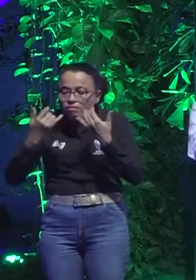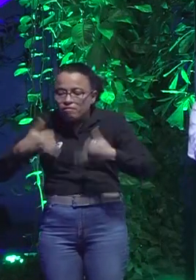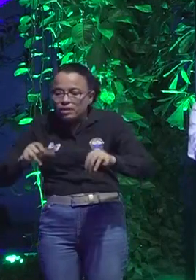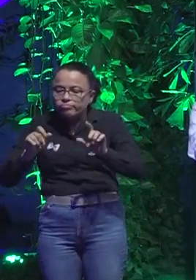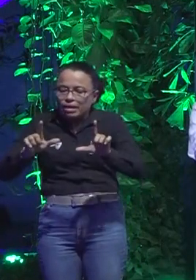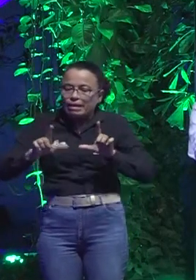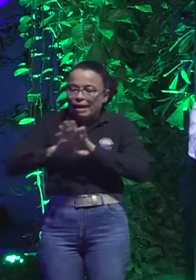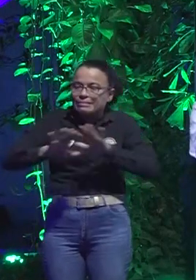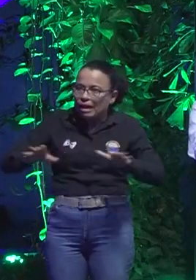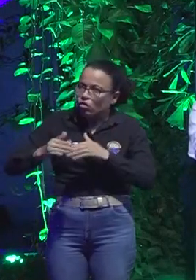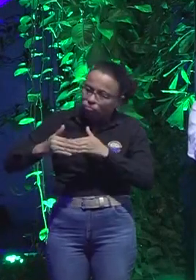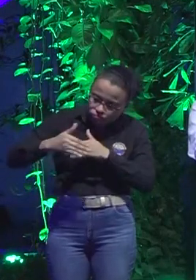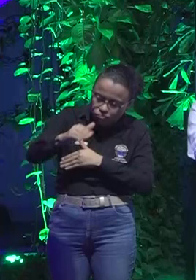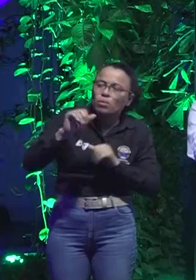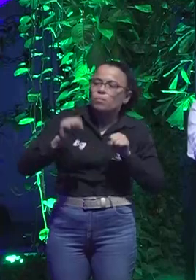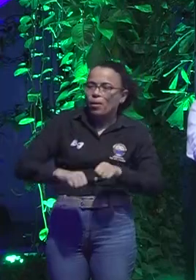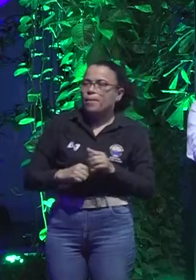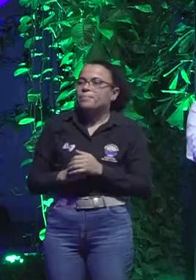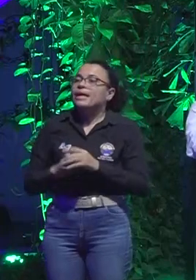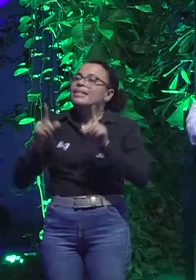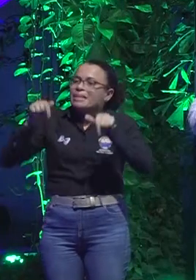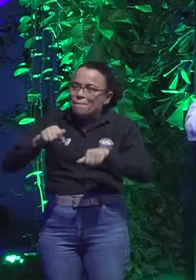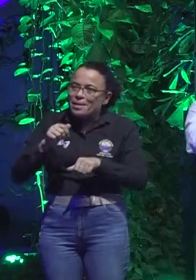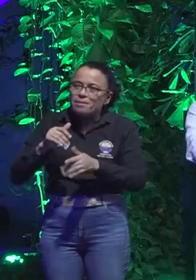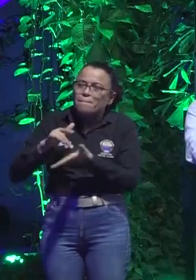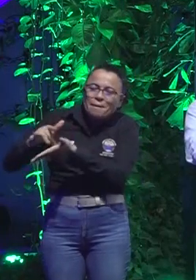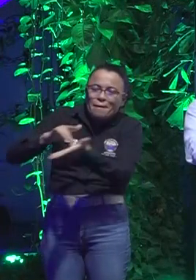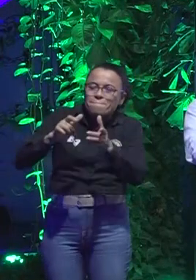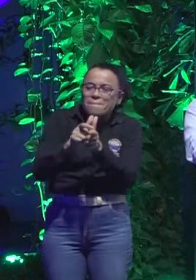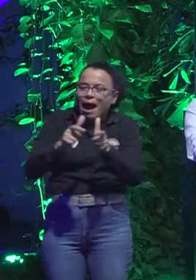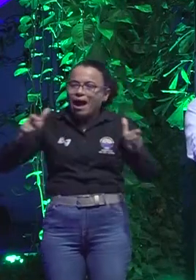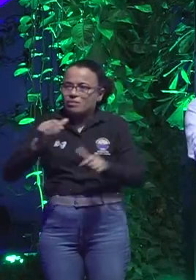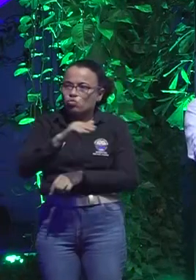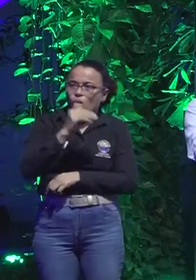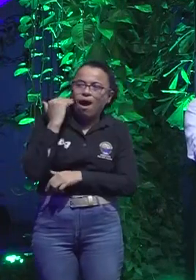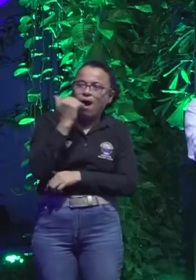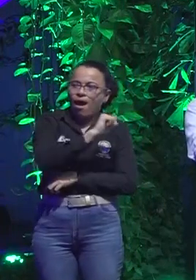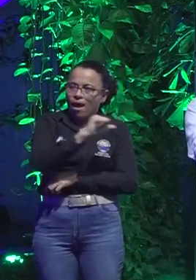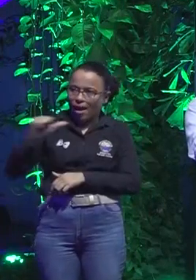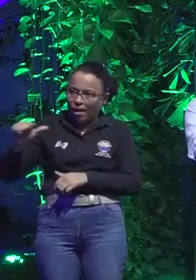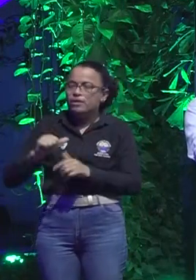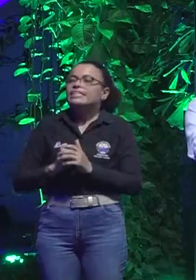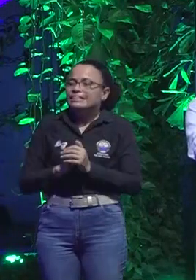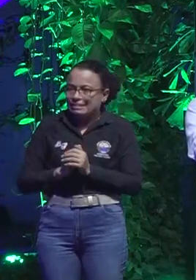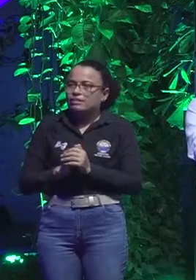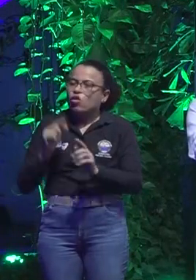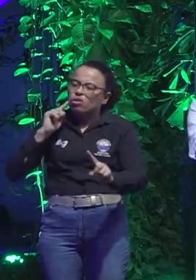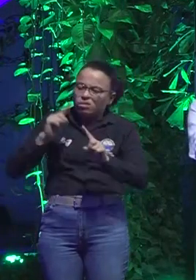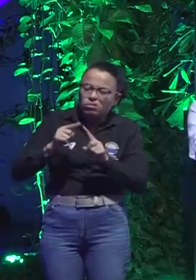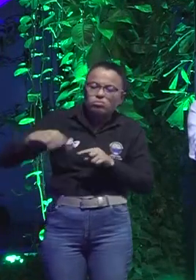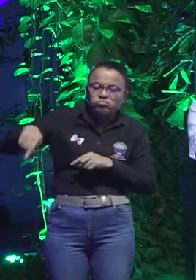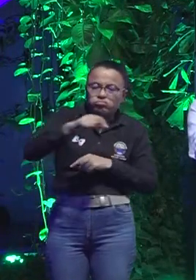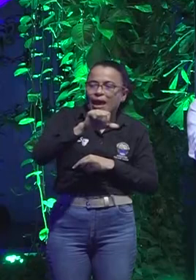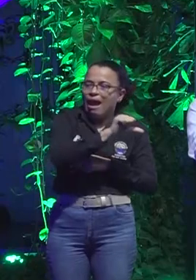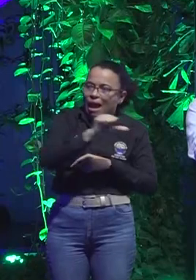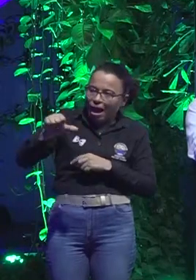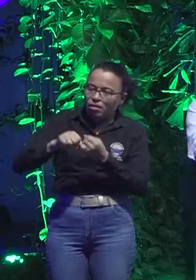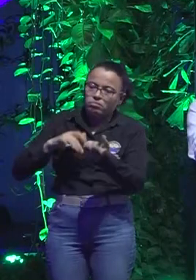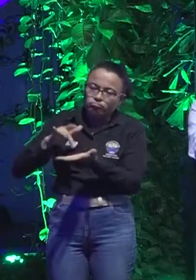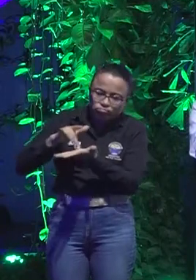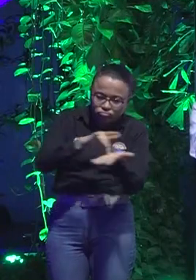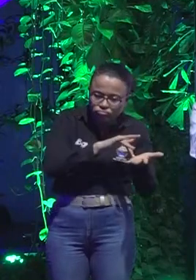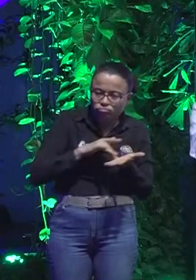de mujeres en la alta dirección. Por supuesto, lo compartimos, ha sido una preocupación de la delegada y cada vez vamos a procurar, de hecho en las